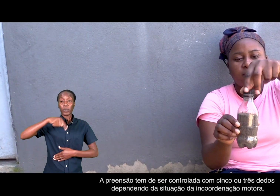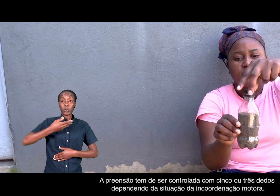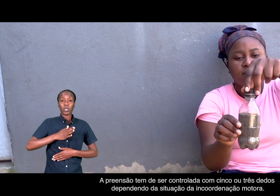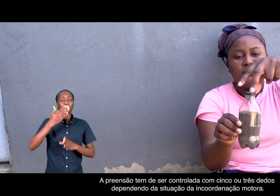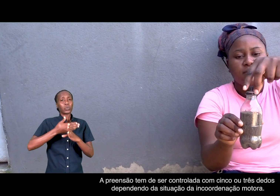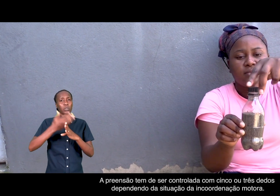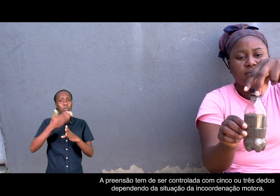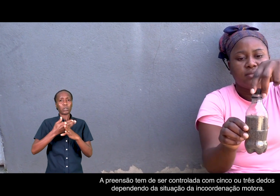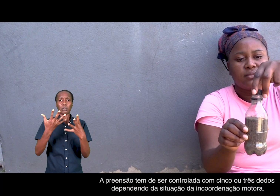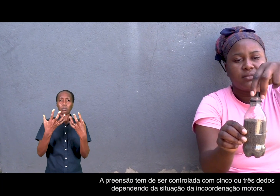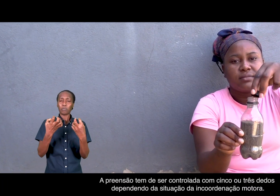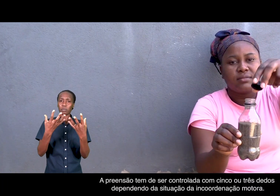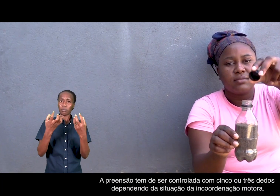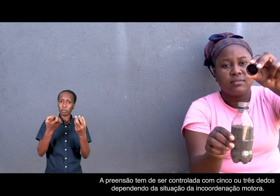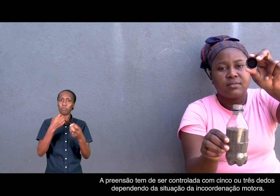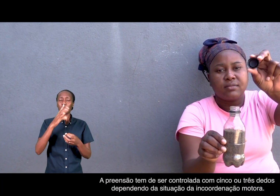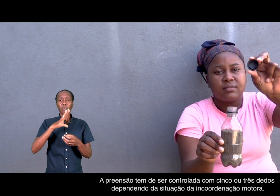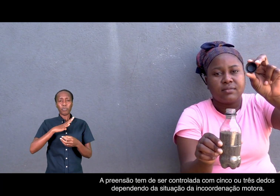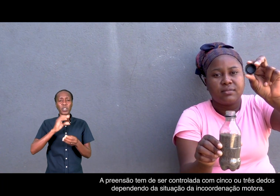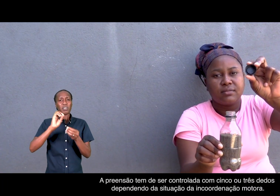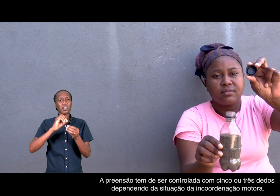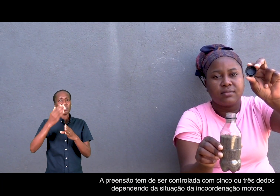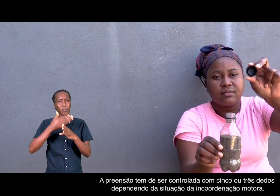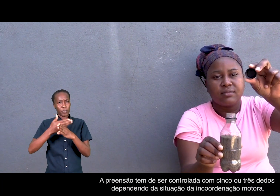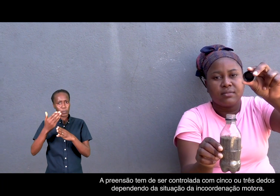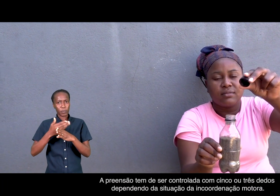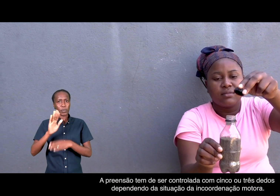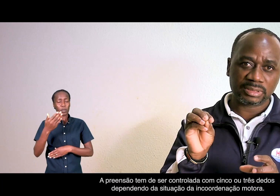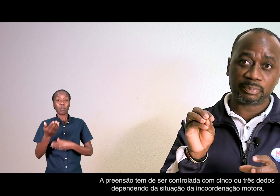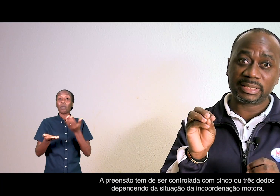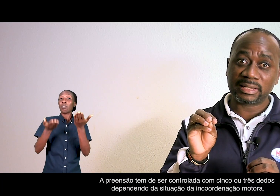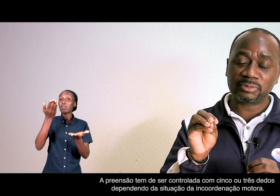queremos treinar os dedos e aí a preensão tem que ser com os 5 ou